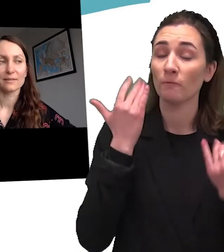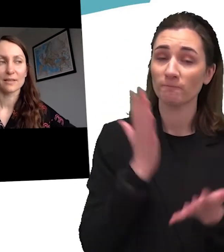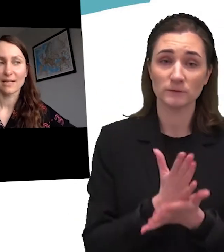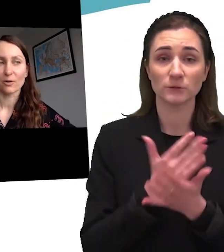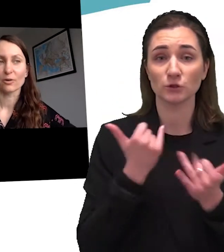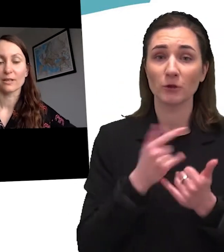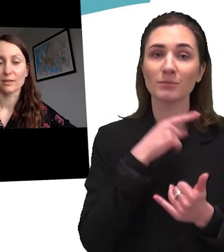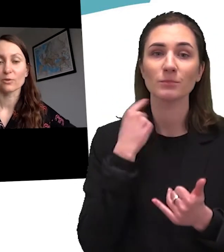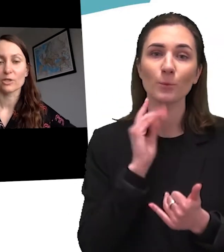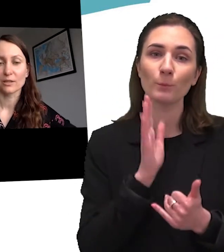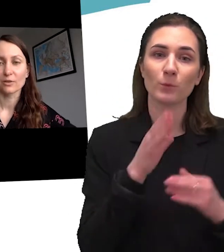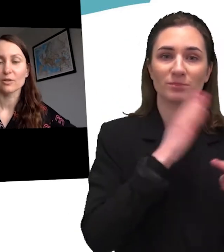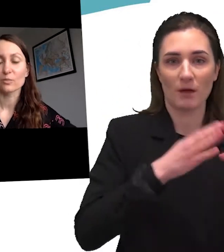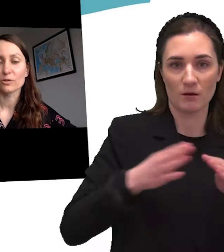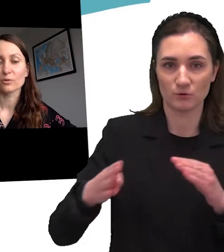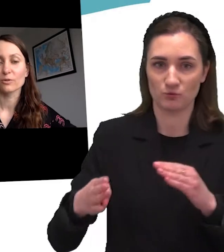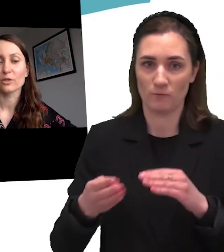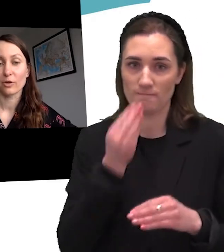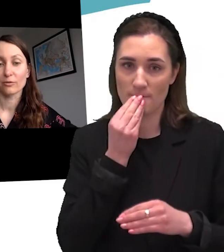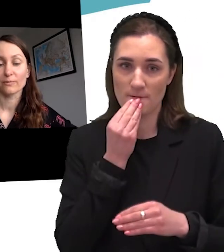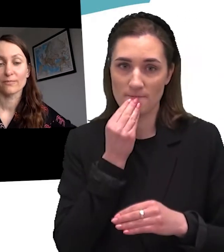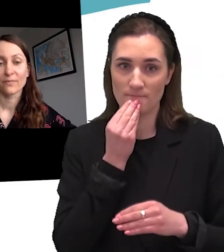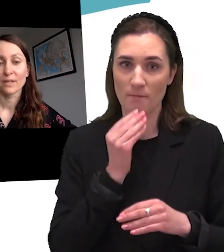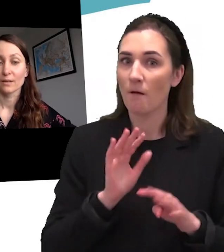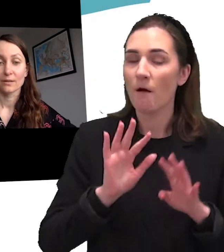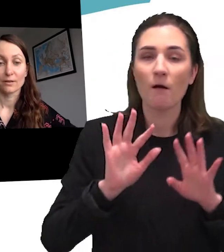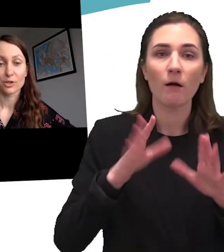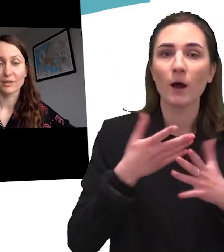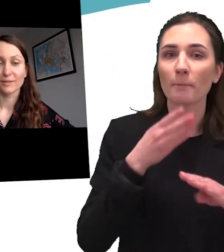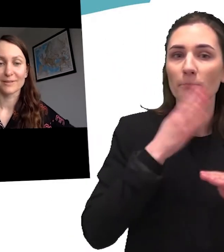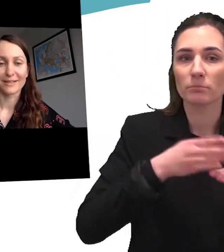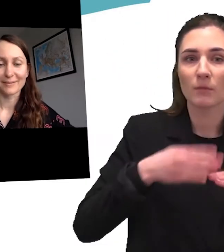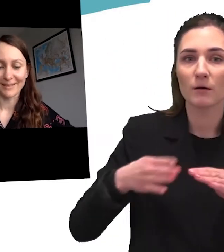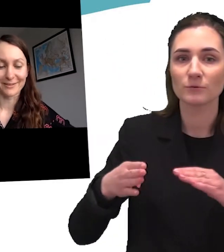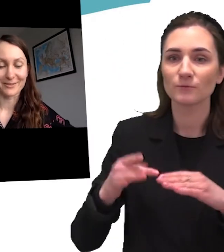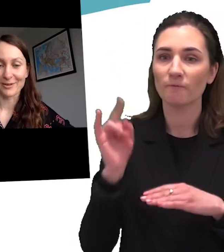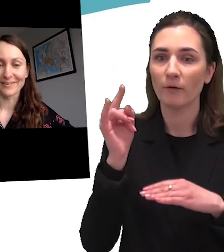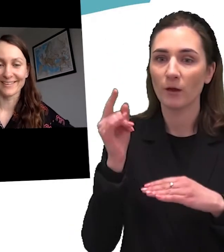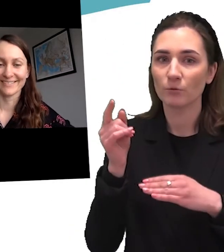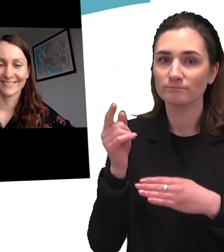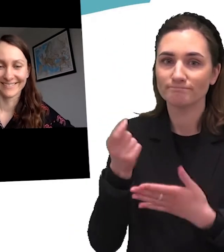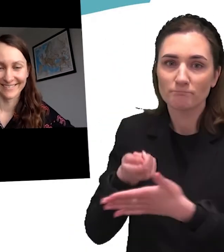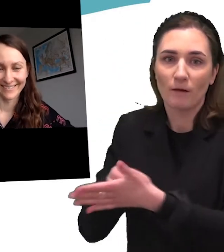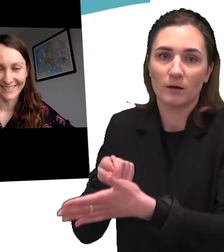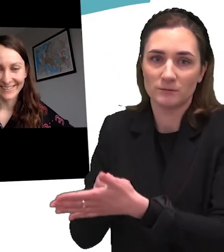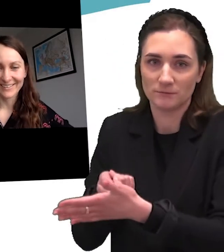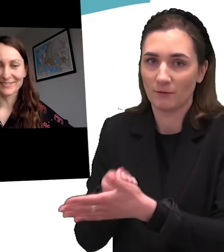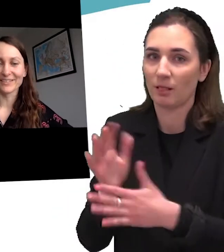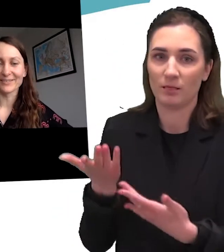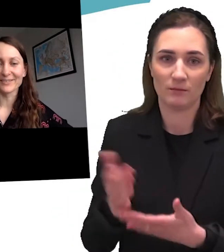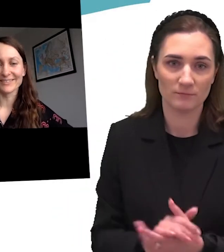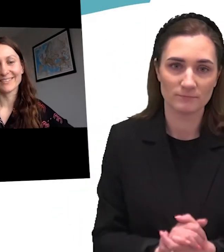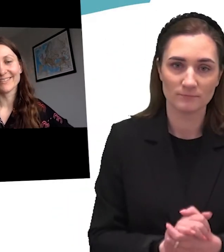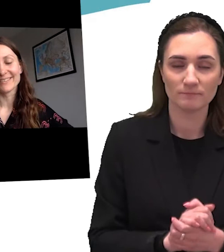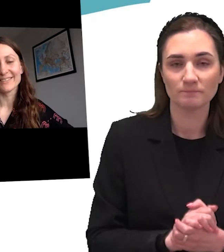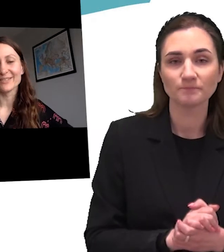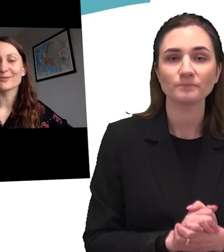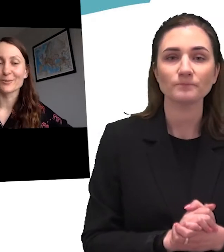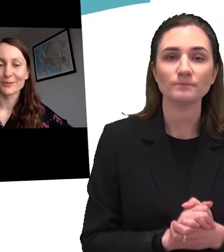dieną tėvai sako, gerai, nuo šiandienos bus daugiau daržovų. Ir štai, ir kaip tą daržovę